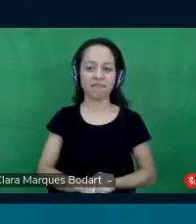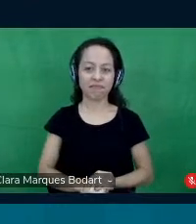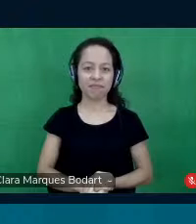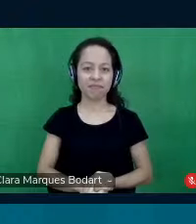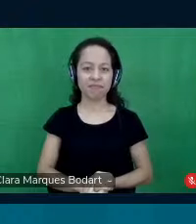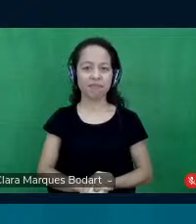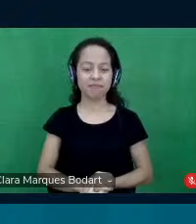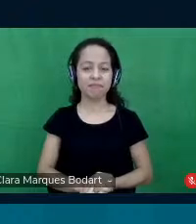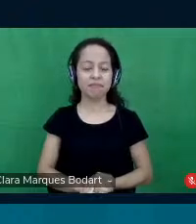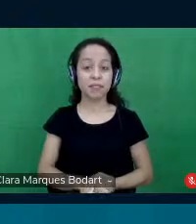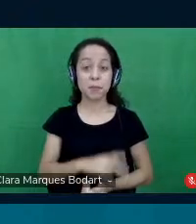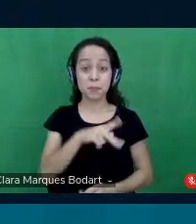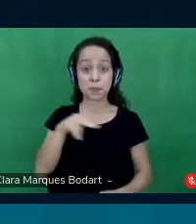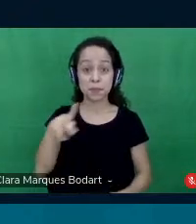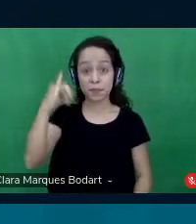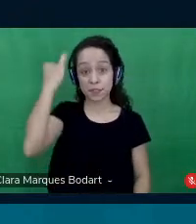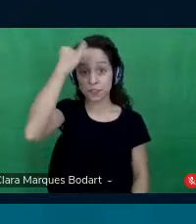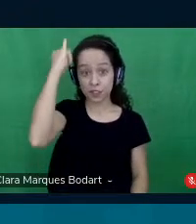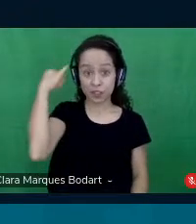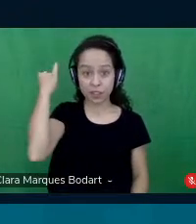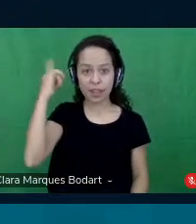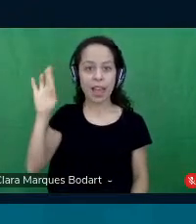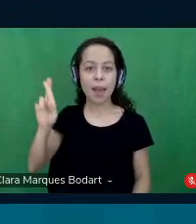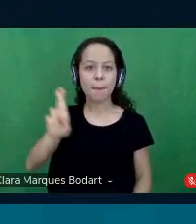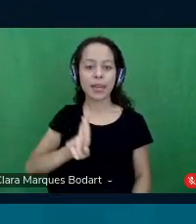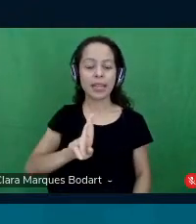professor Jadir, representante do CONIF,